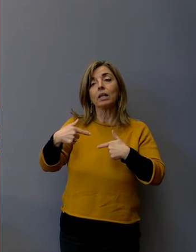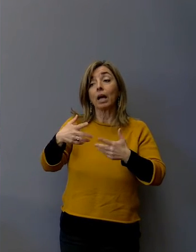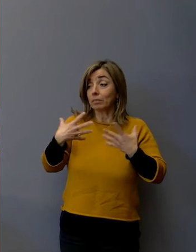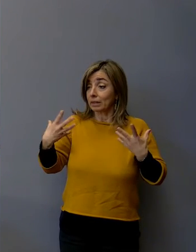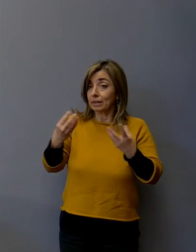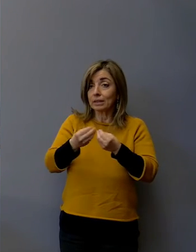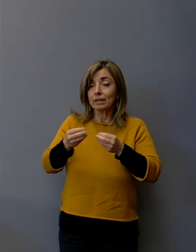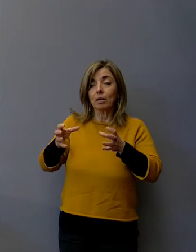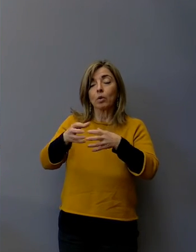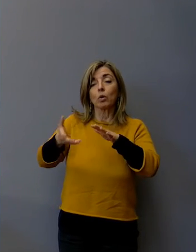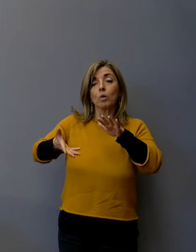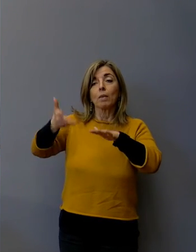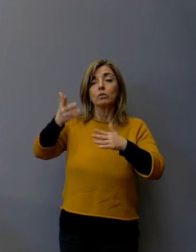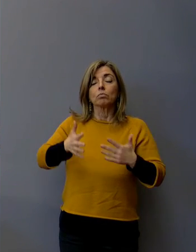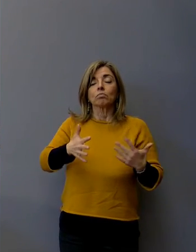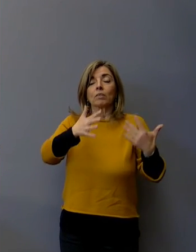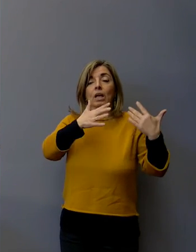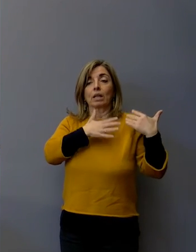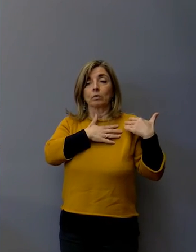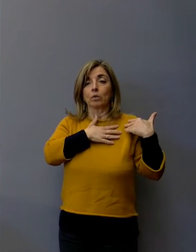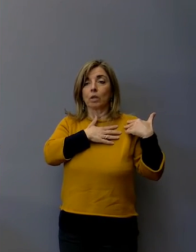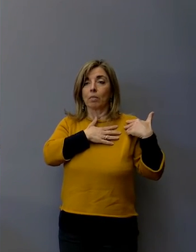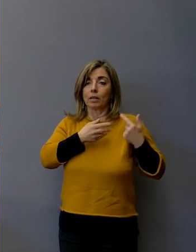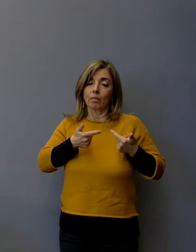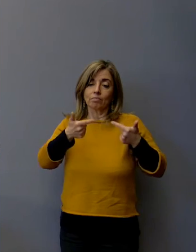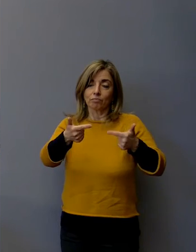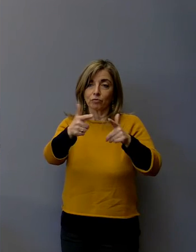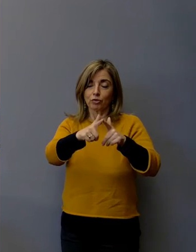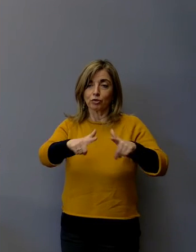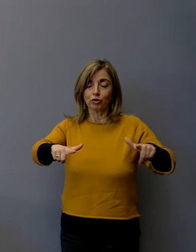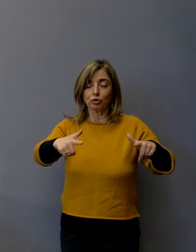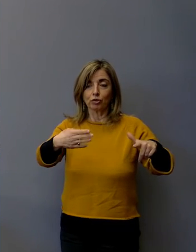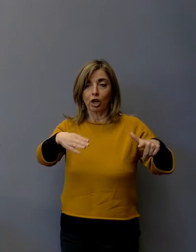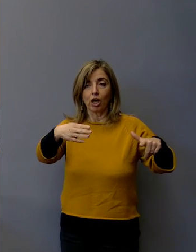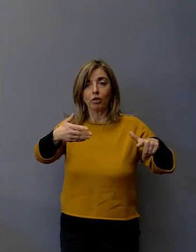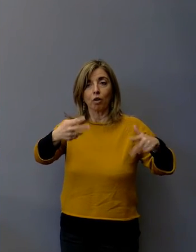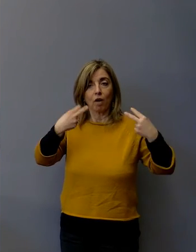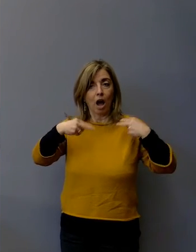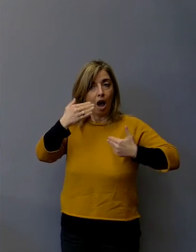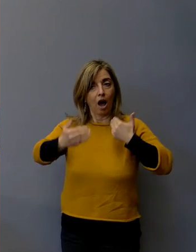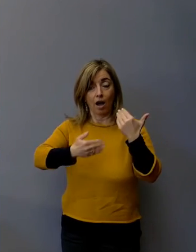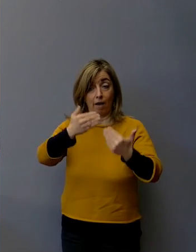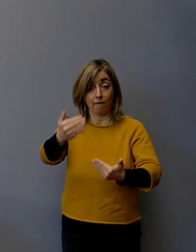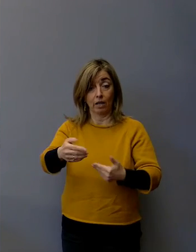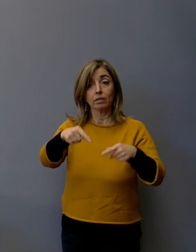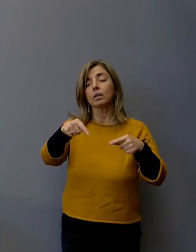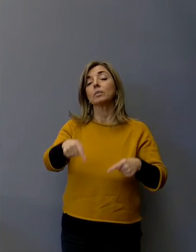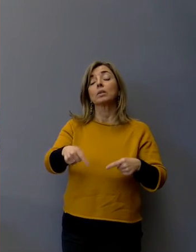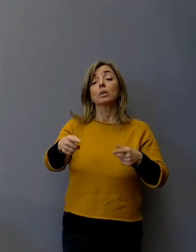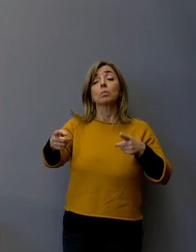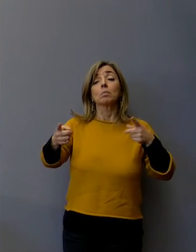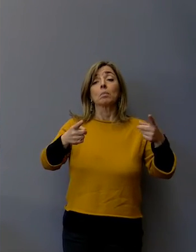responsabilità di fare sopravvivere genova questo è un momento e lo sappiamo tutti in cui l'armamentario